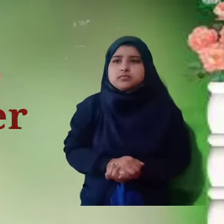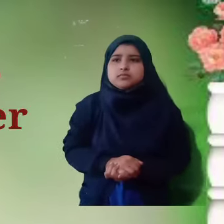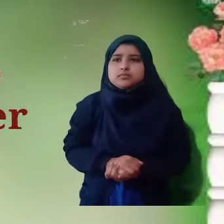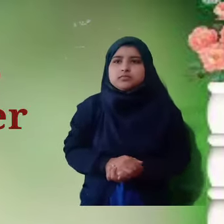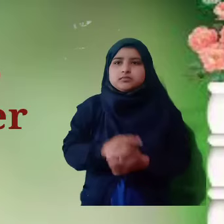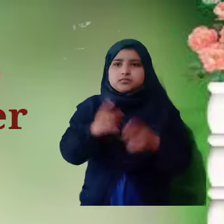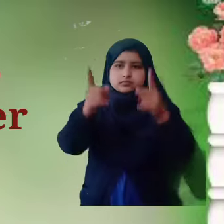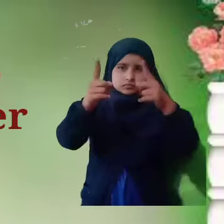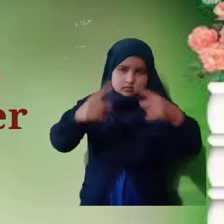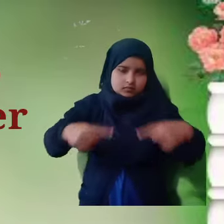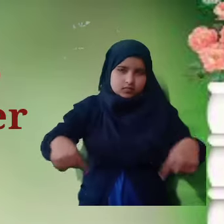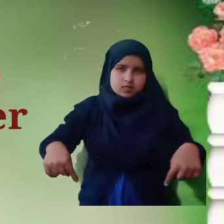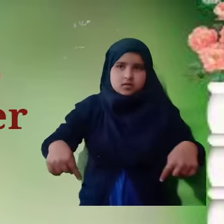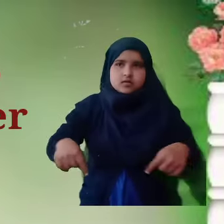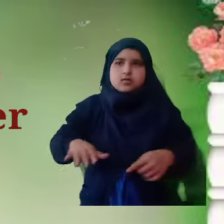प्राइम नंबर,